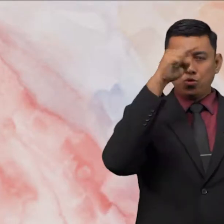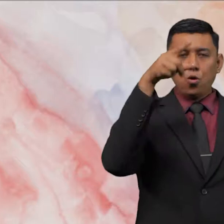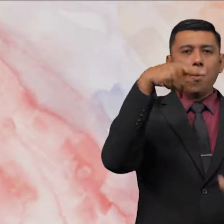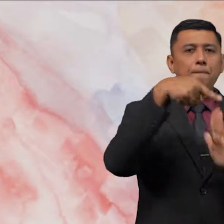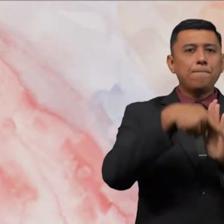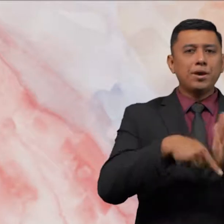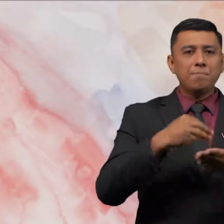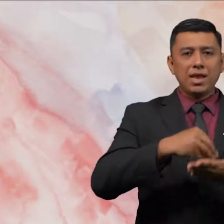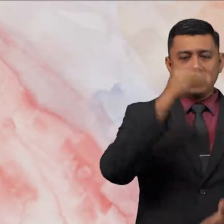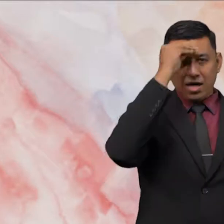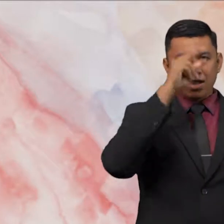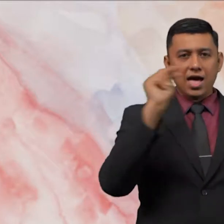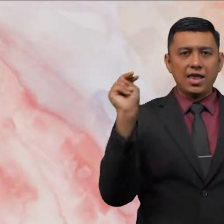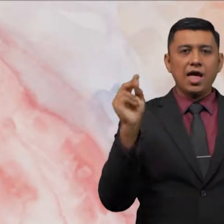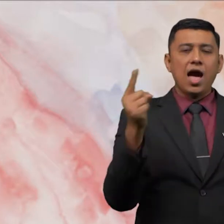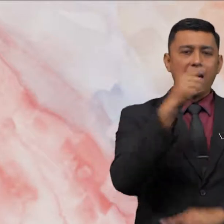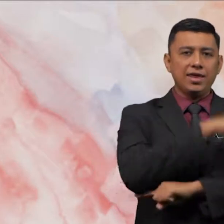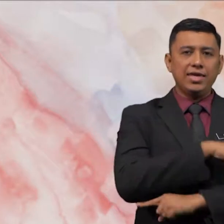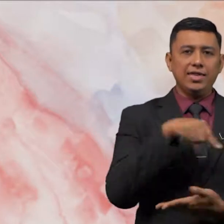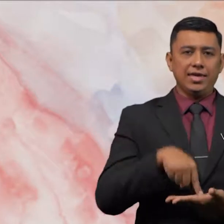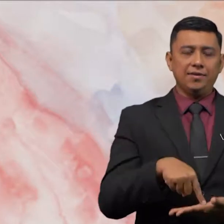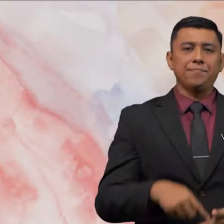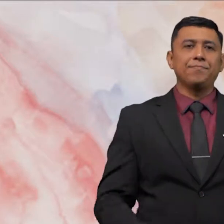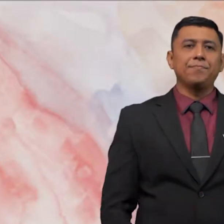untuk pembelajaran hari ini.